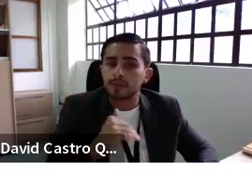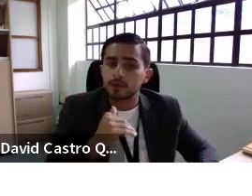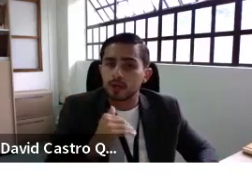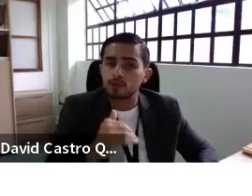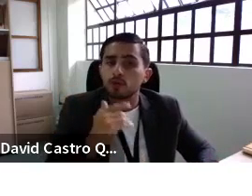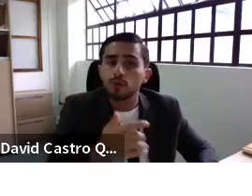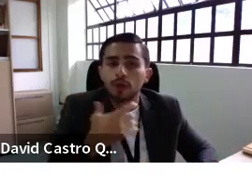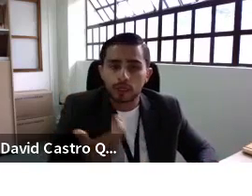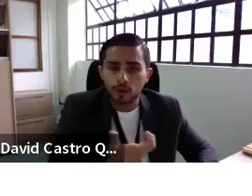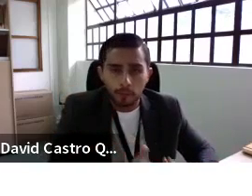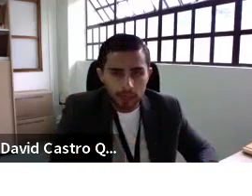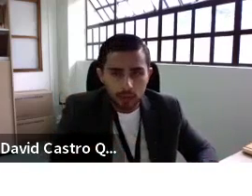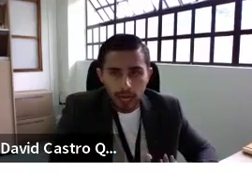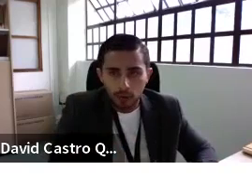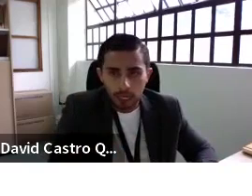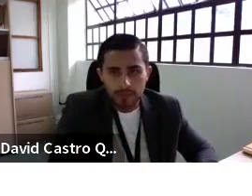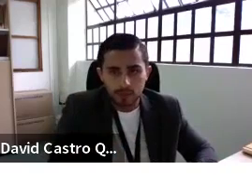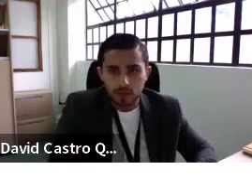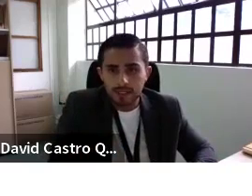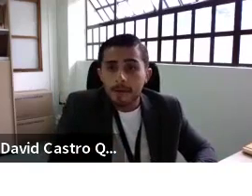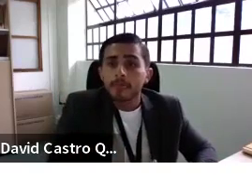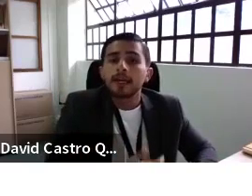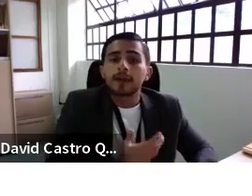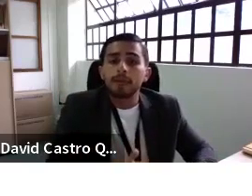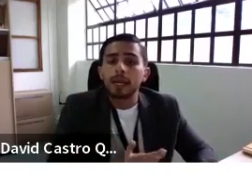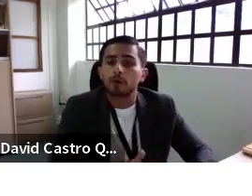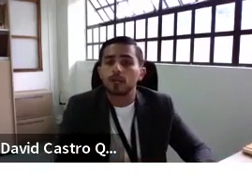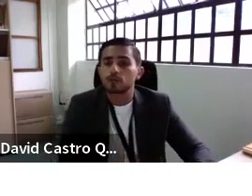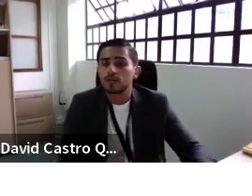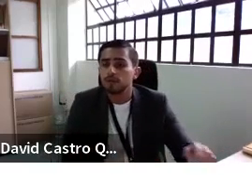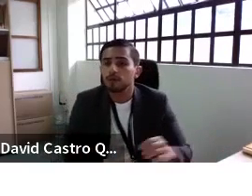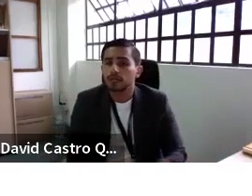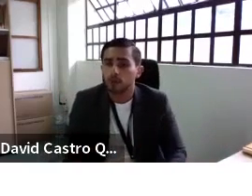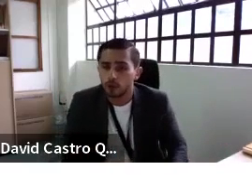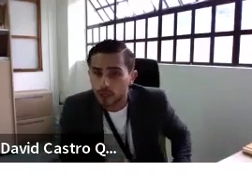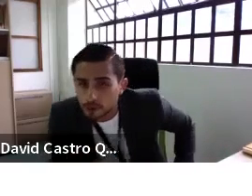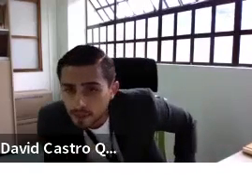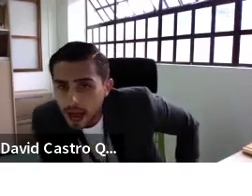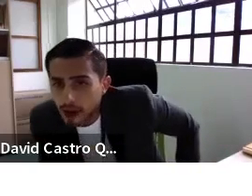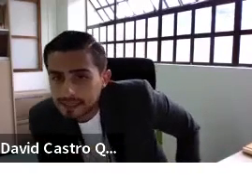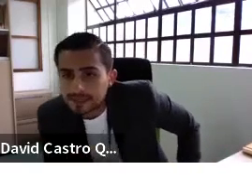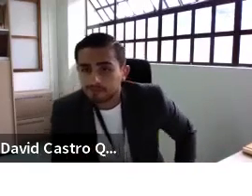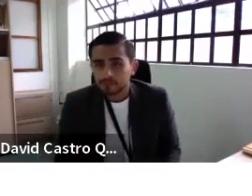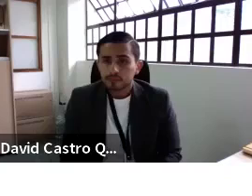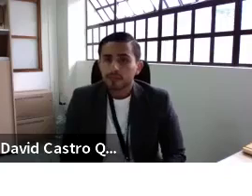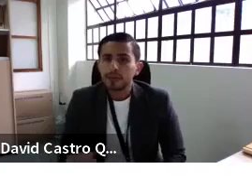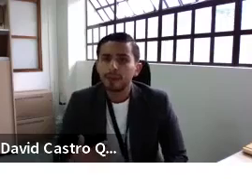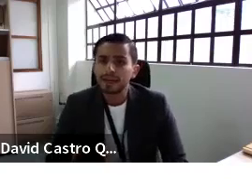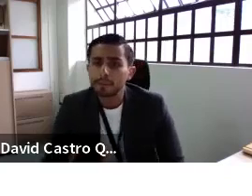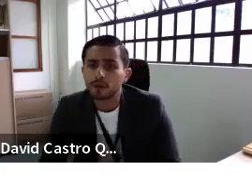personas son un universo completo cada una de las personas y también el progreso científico y tecnológico a veces más rápido